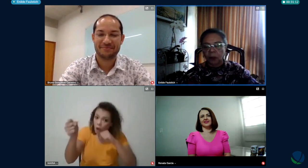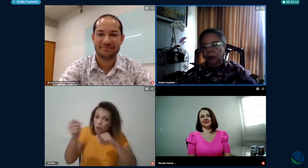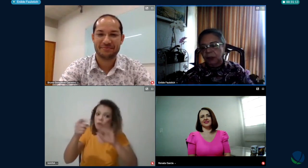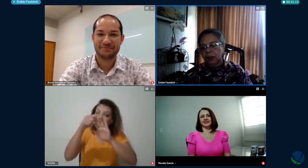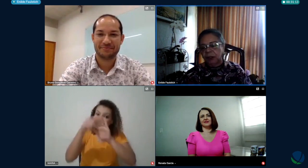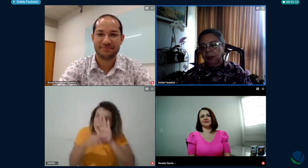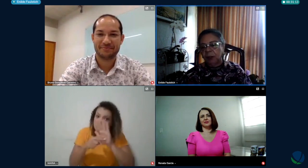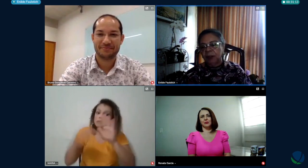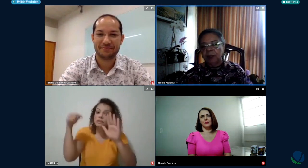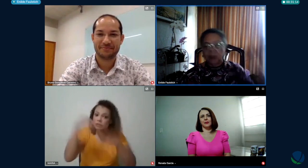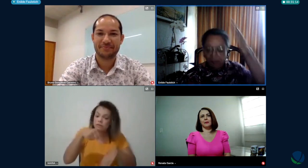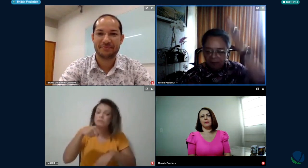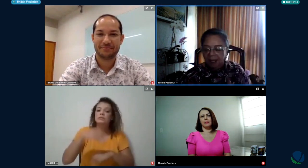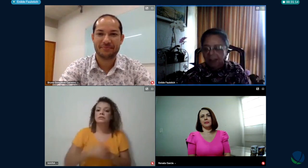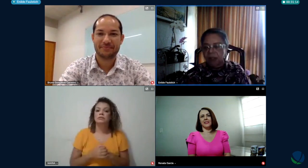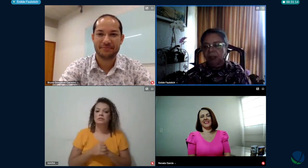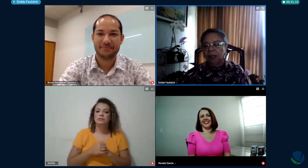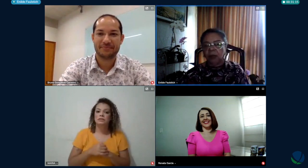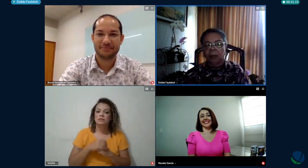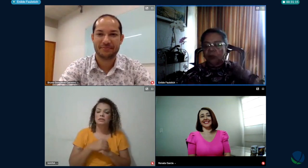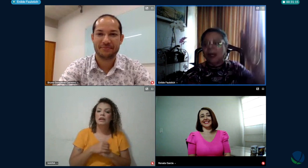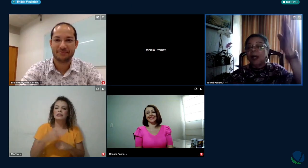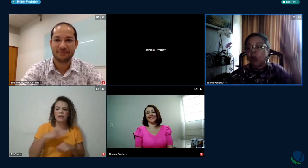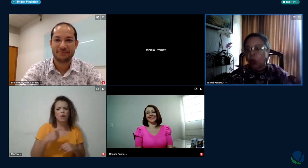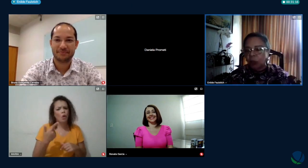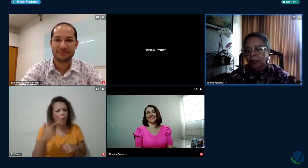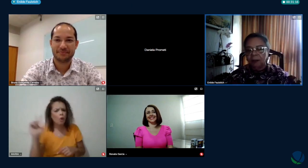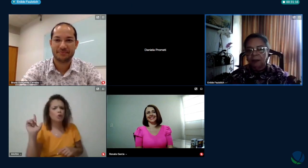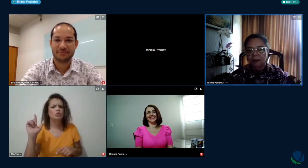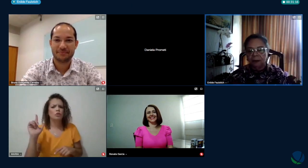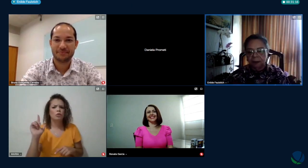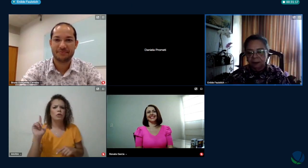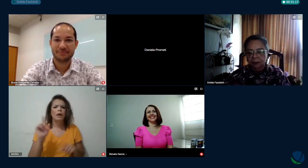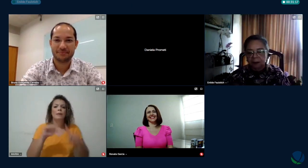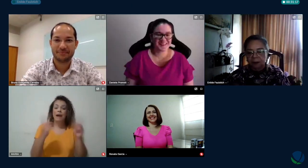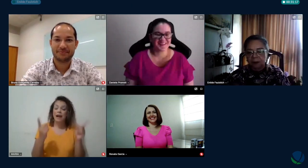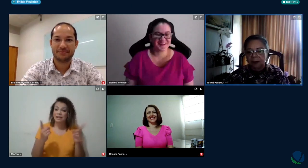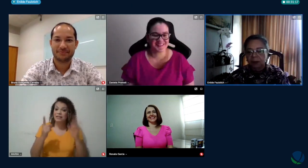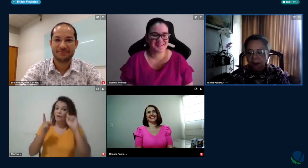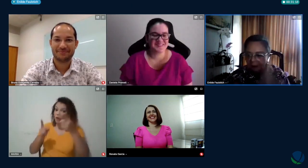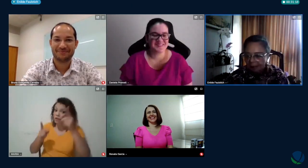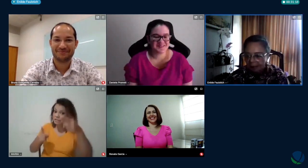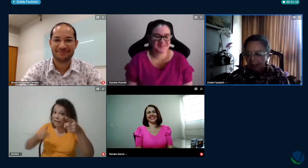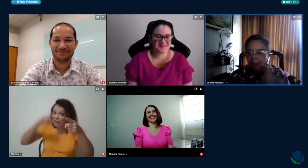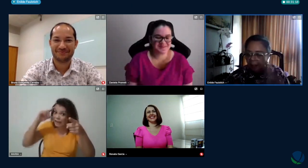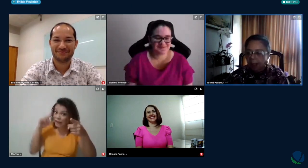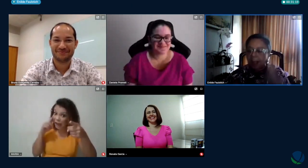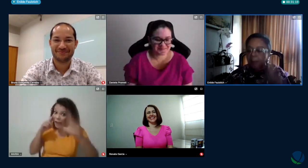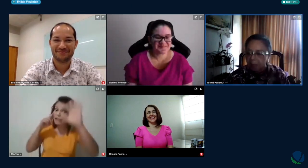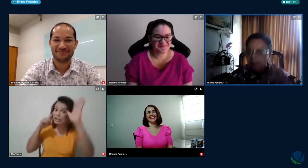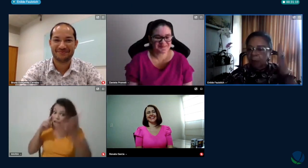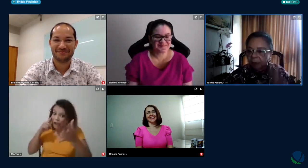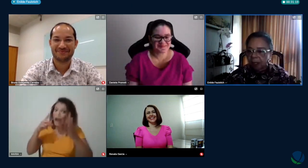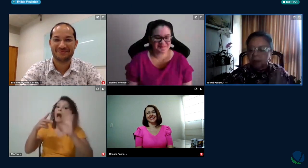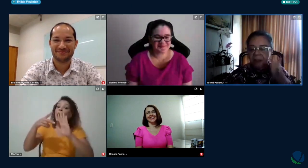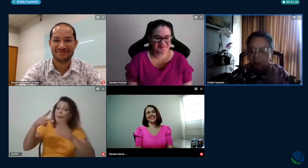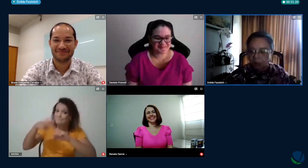Tem outros que estão na pós-graduação, mas ela entrou na pós-graduação agora. Então, a Daniela